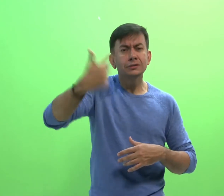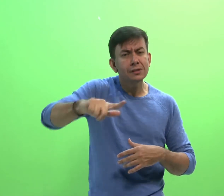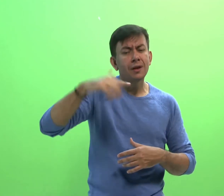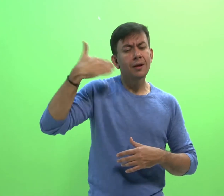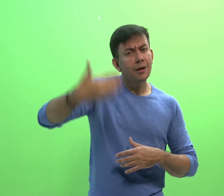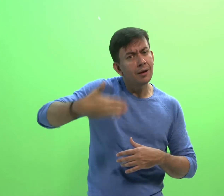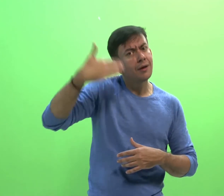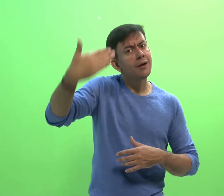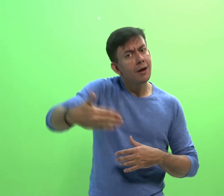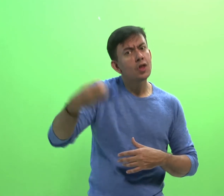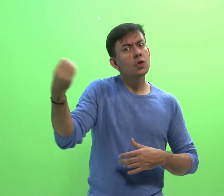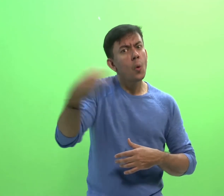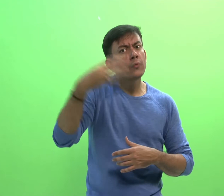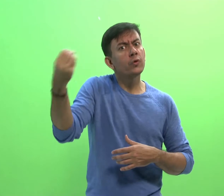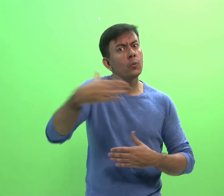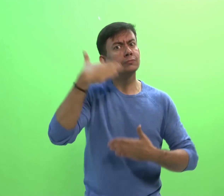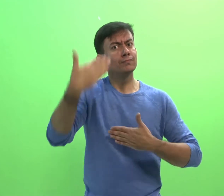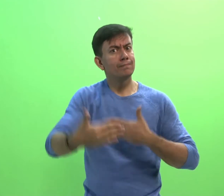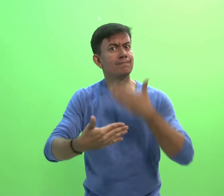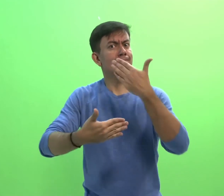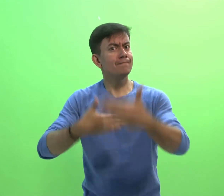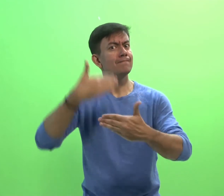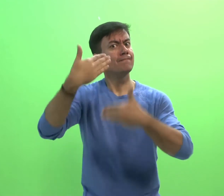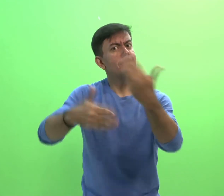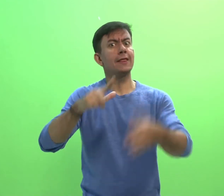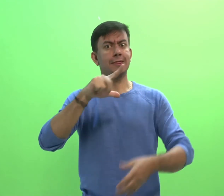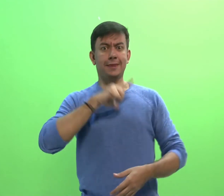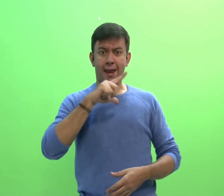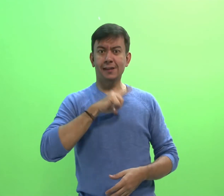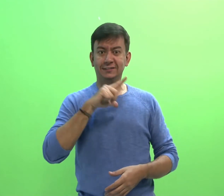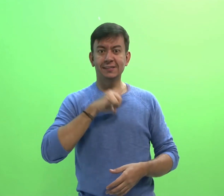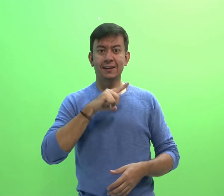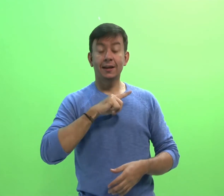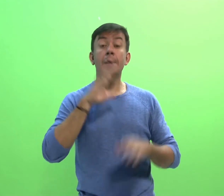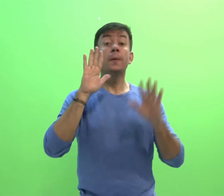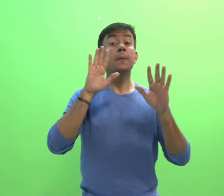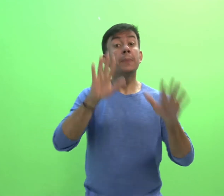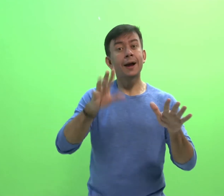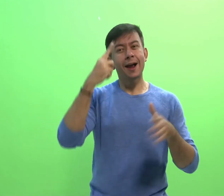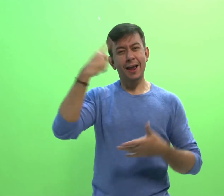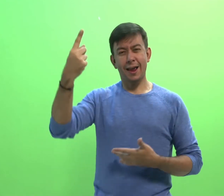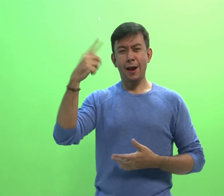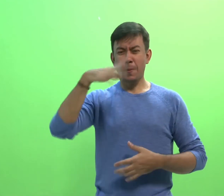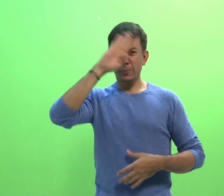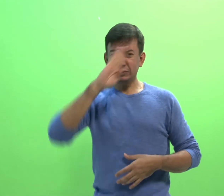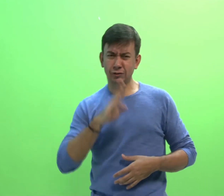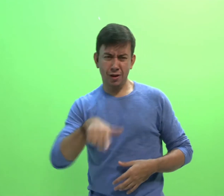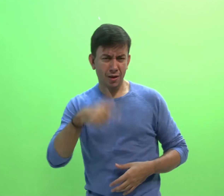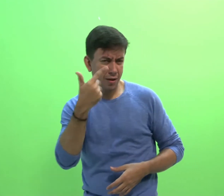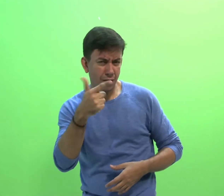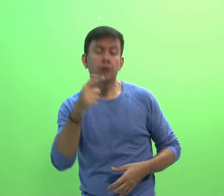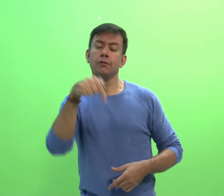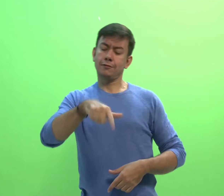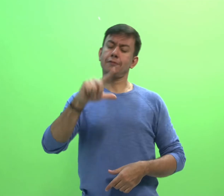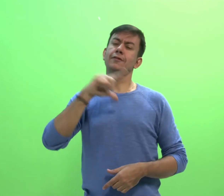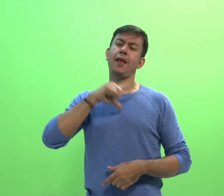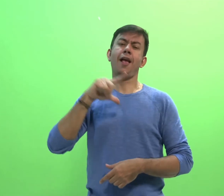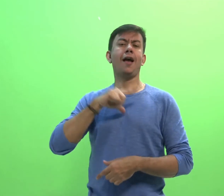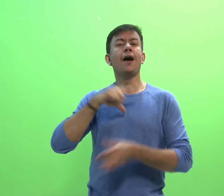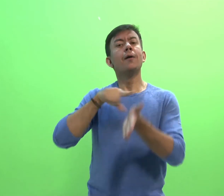linguistas e pesquisadores, sempre com as suas contribuições. Talvez vocês pensem que no Brasil não tem nenhum linguista. Temos sim.